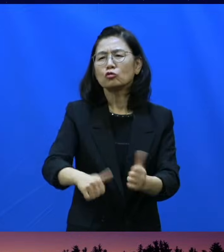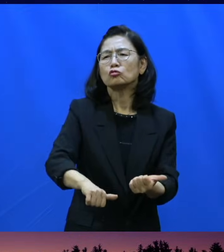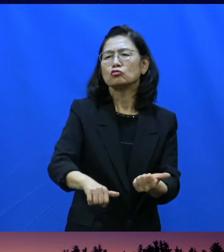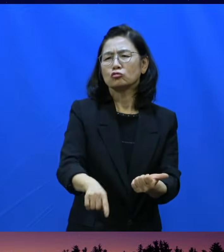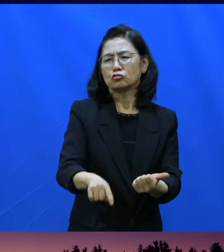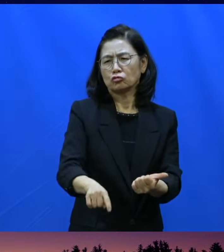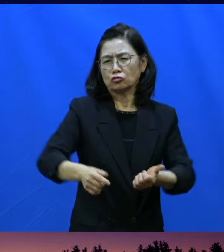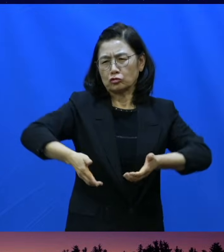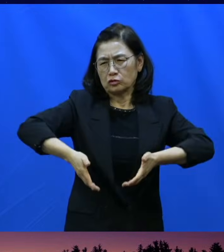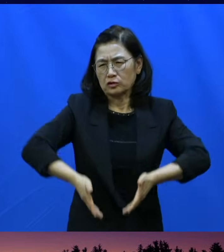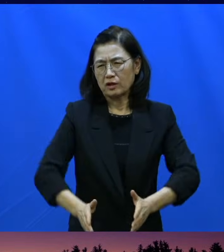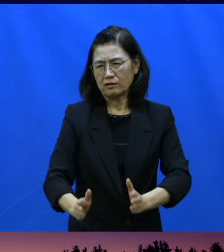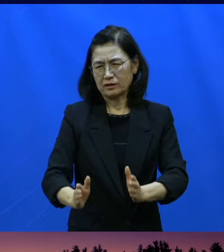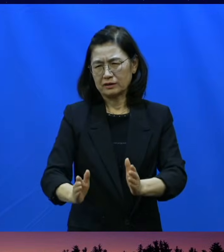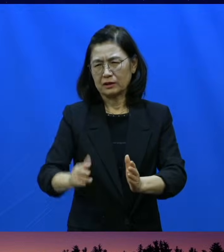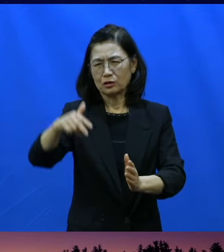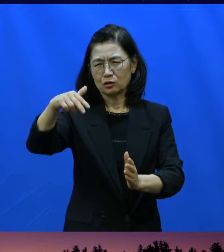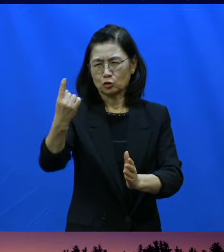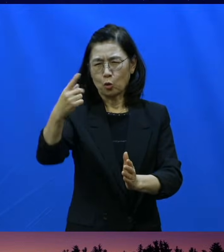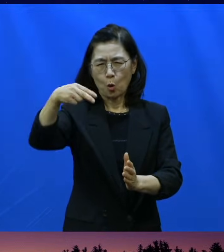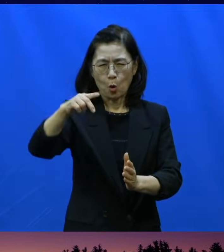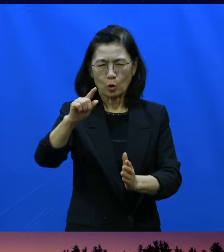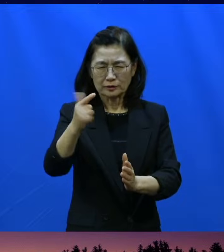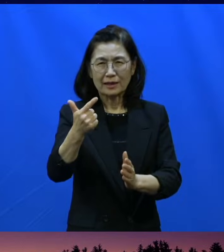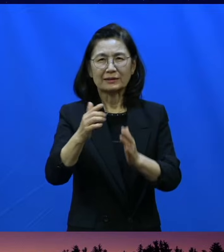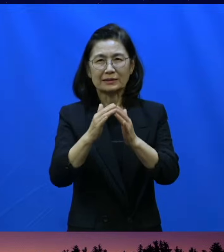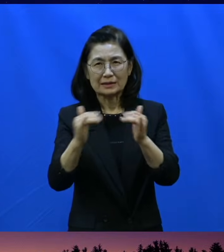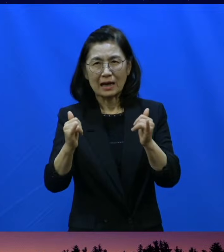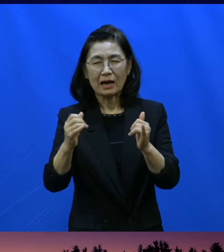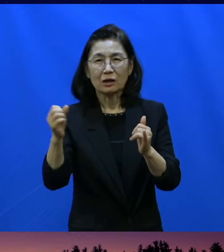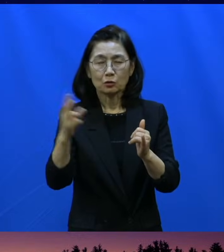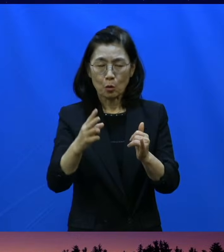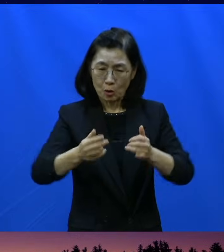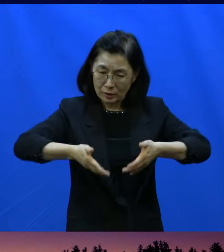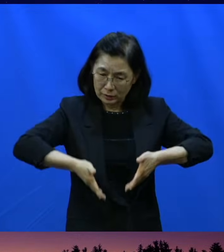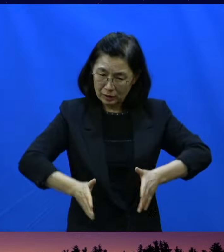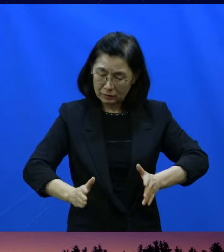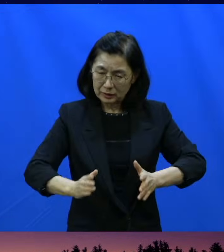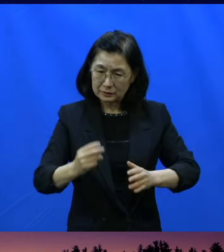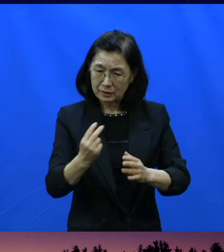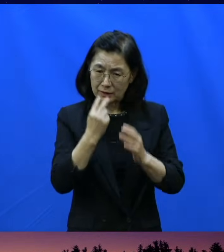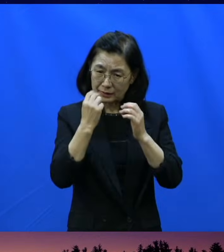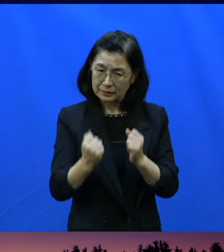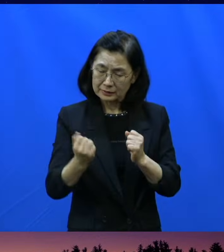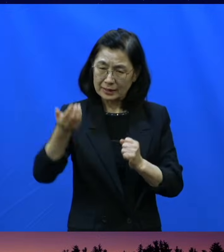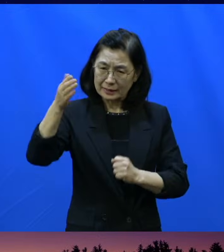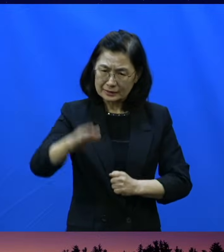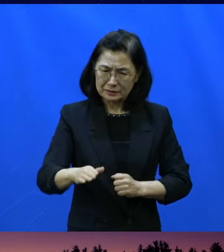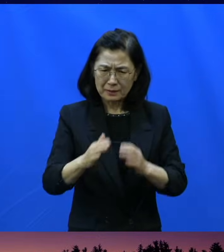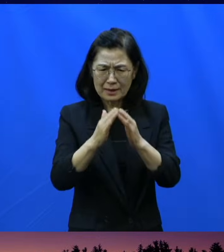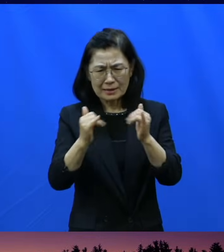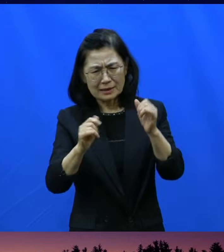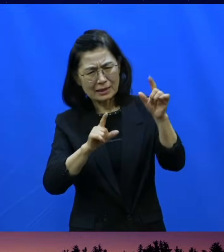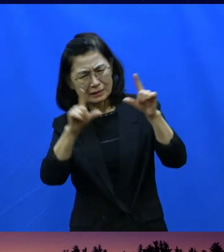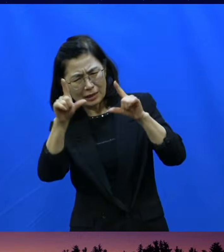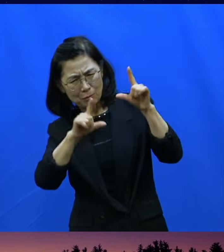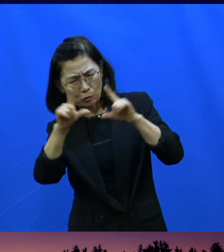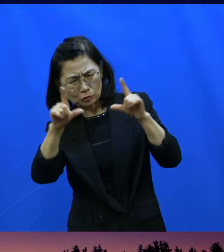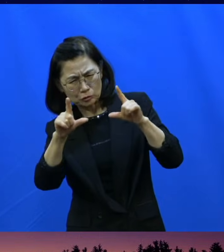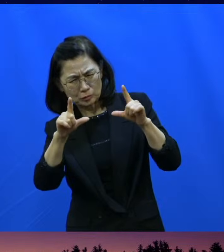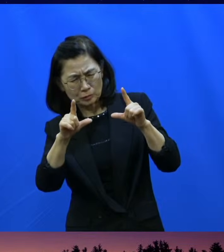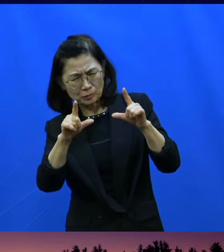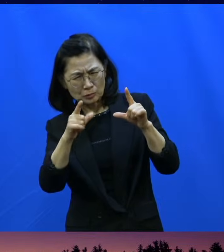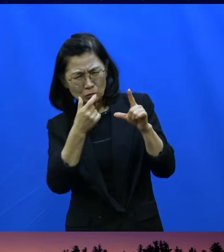태아를 가리키는 거예요. 헬라어에서는. 또 살아남기는 했지만 그 인간의 모습을 하지 못한